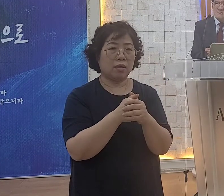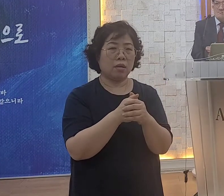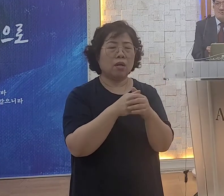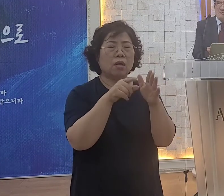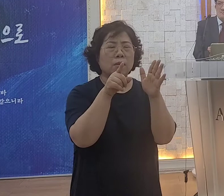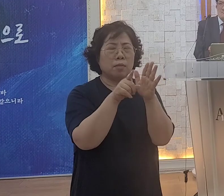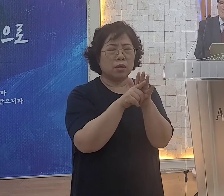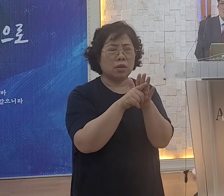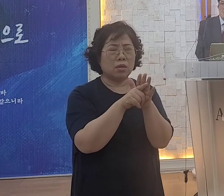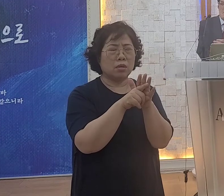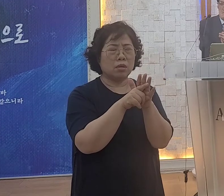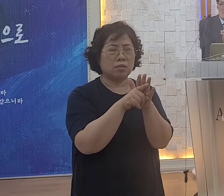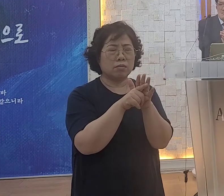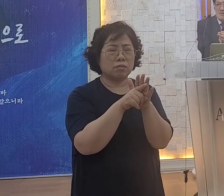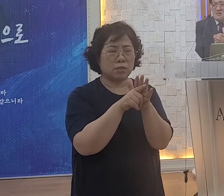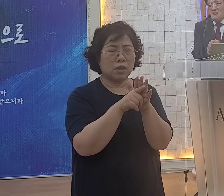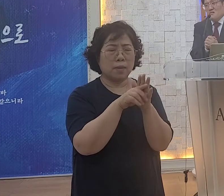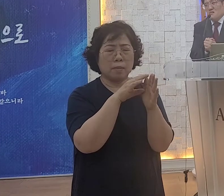믿음의 주요